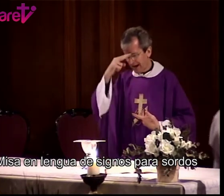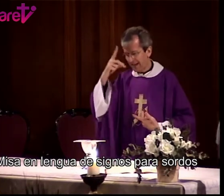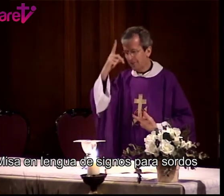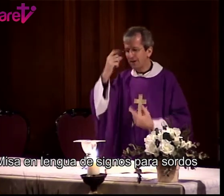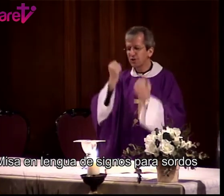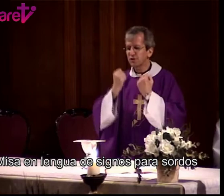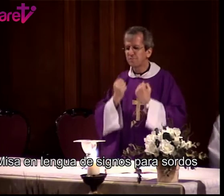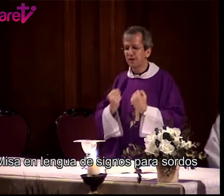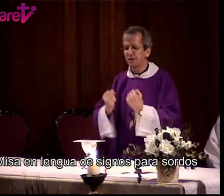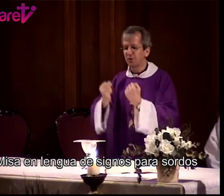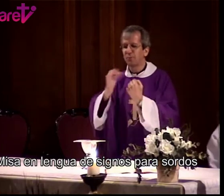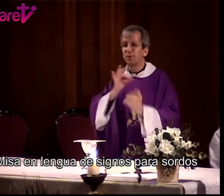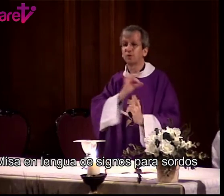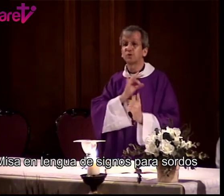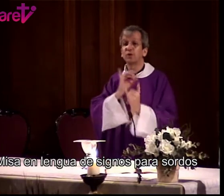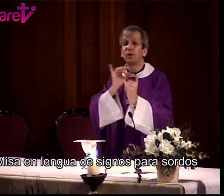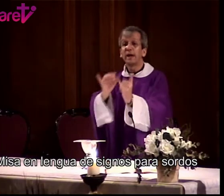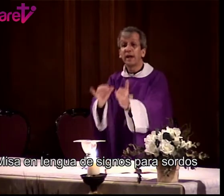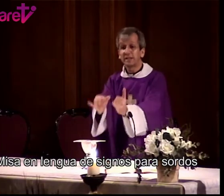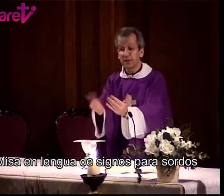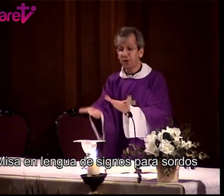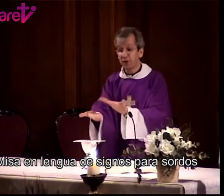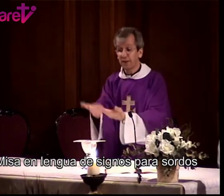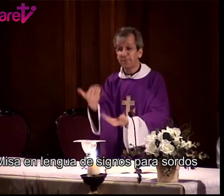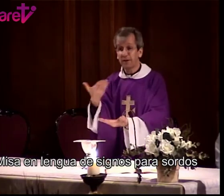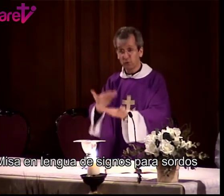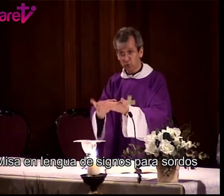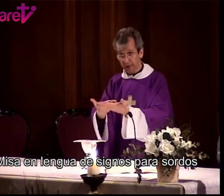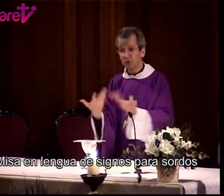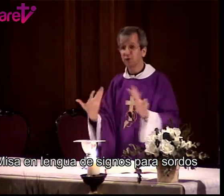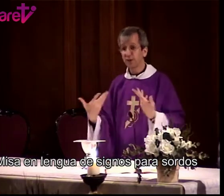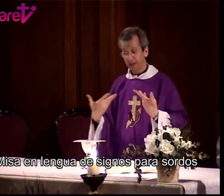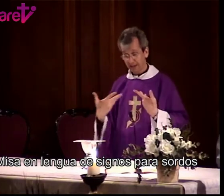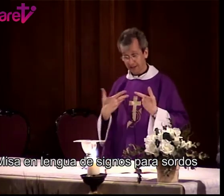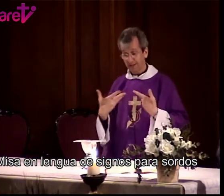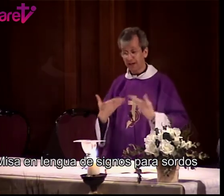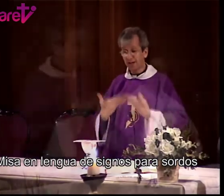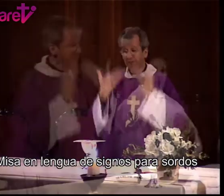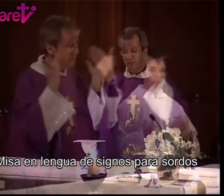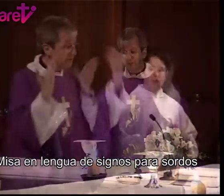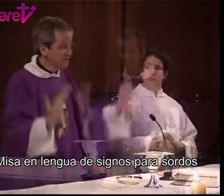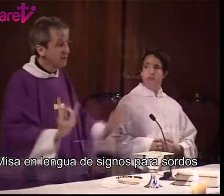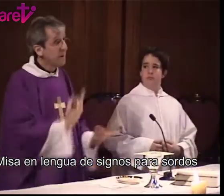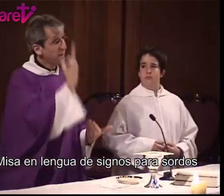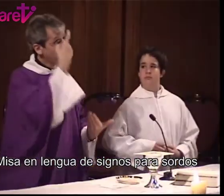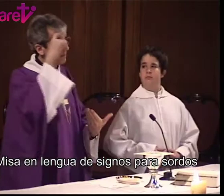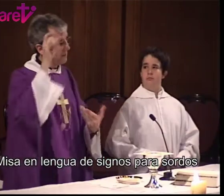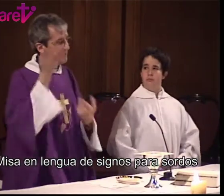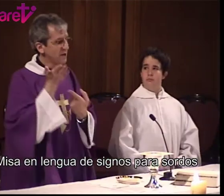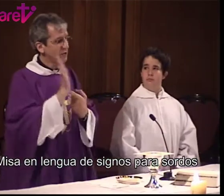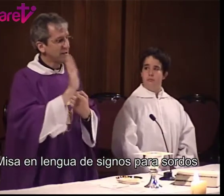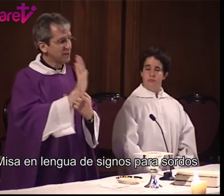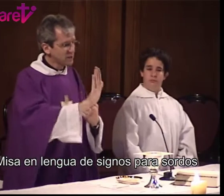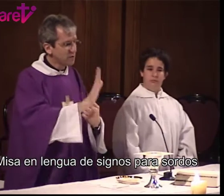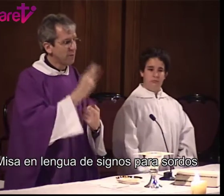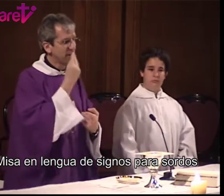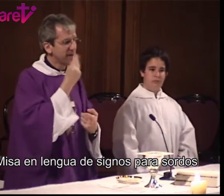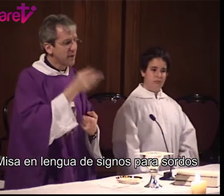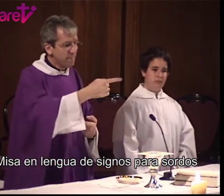agradable a Dios Padre Todopoderoso. El Señor reciba de tus manos este sacrificio para alabanza y gloria de su nombre,